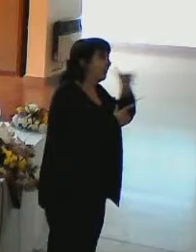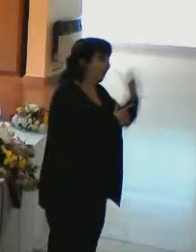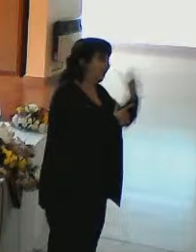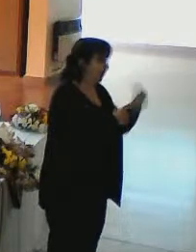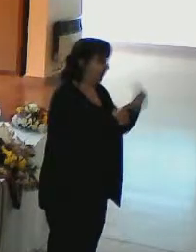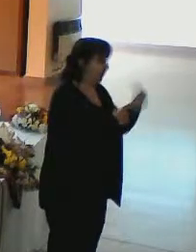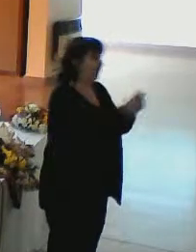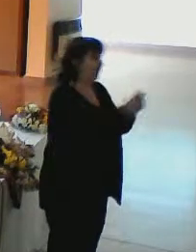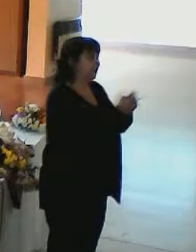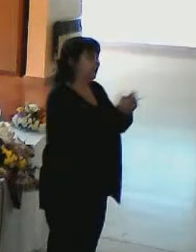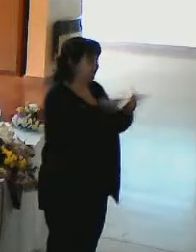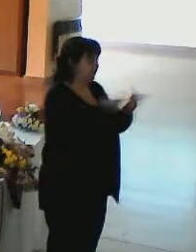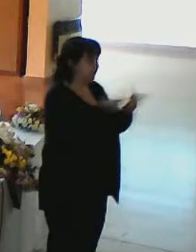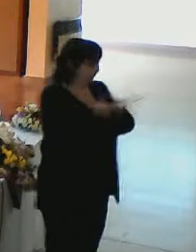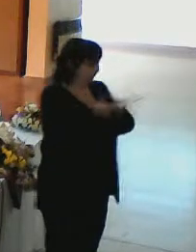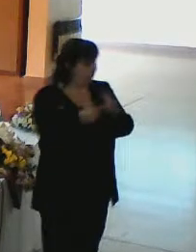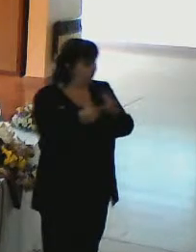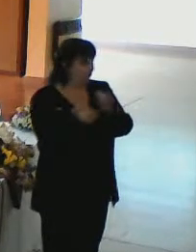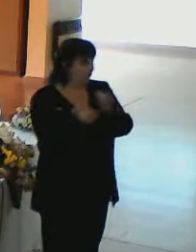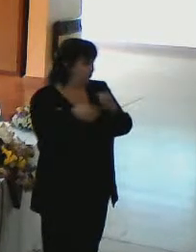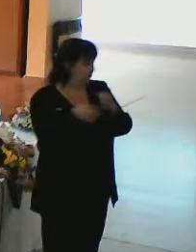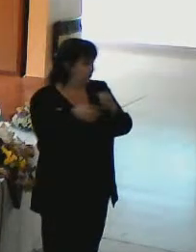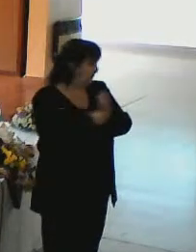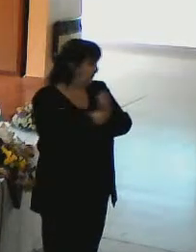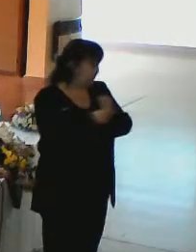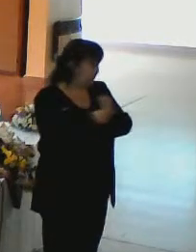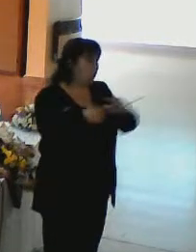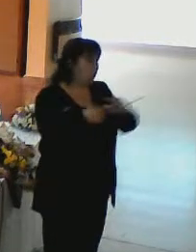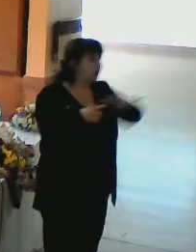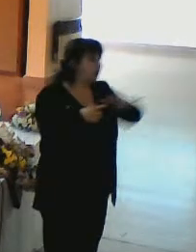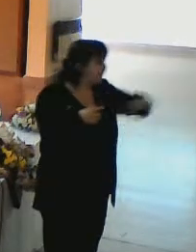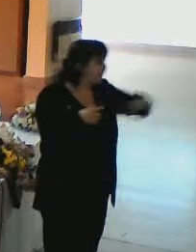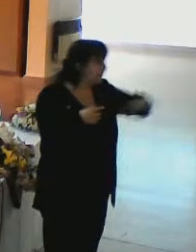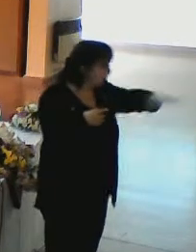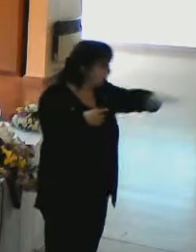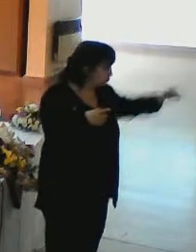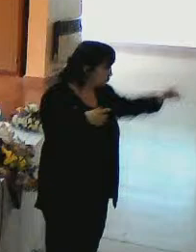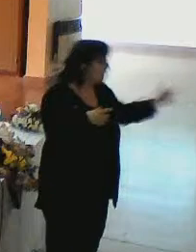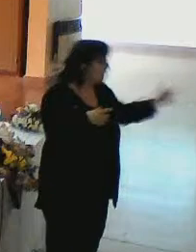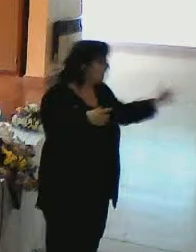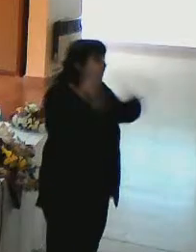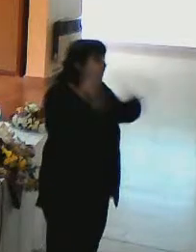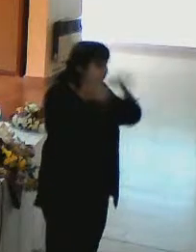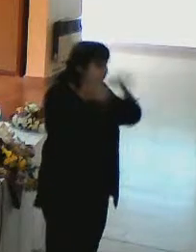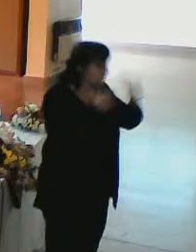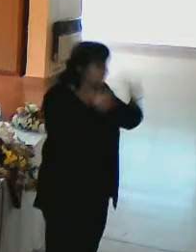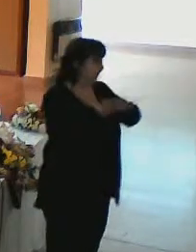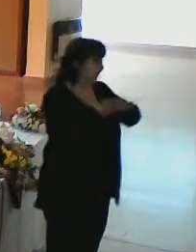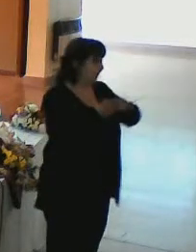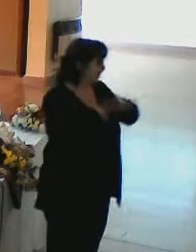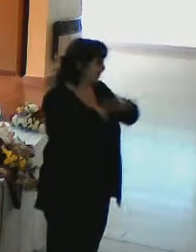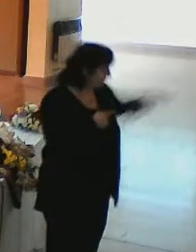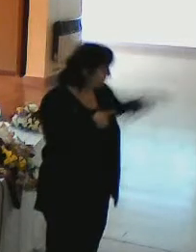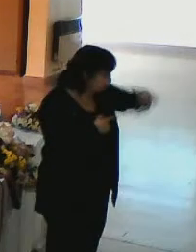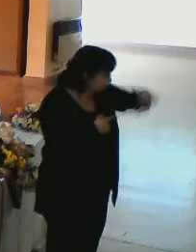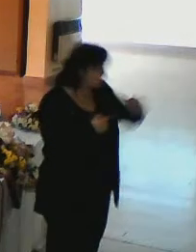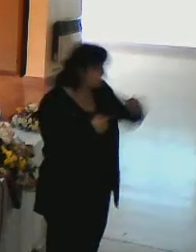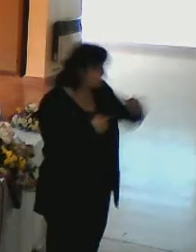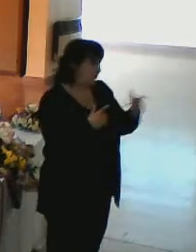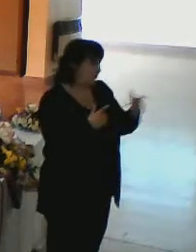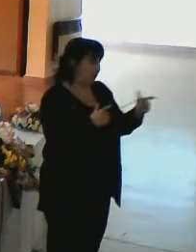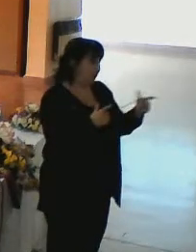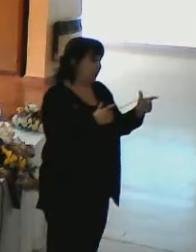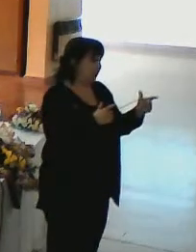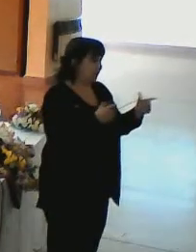un trabajo en el equipo viendo cuántos de los pacientes que derivaban por déficit de atención de hiperactividad especialmente